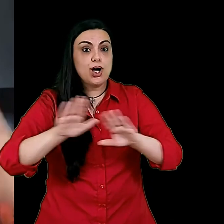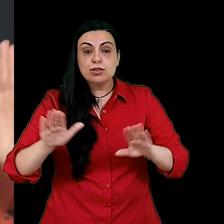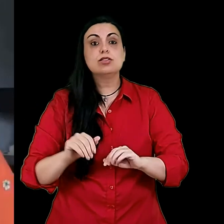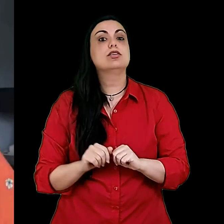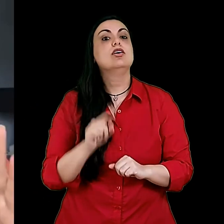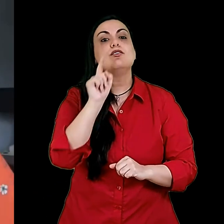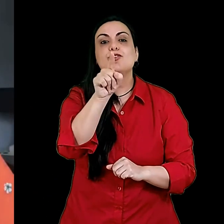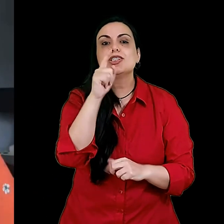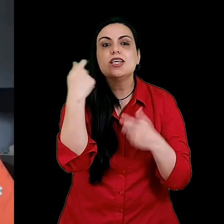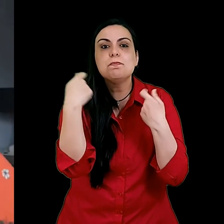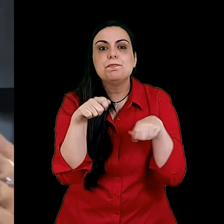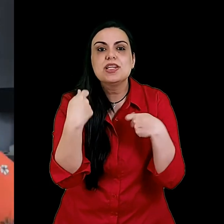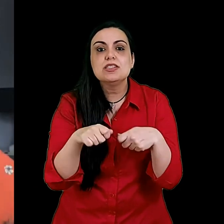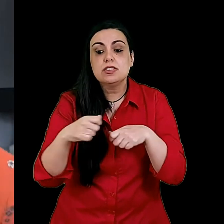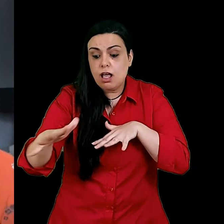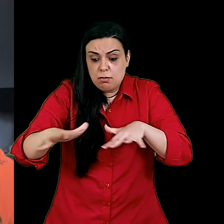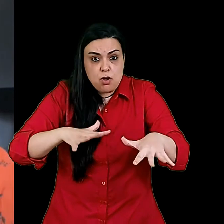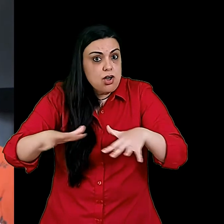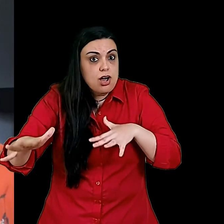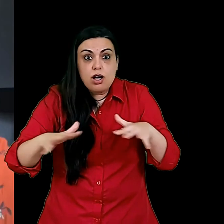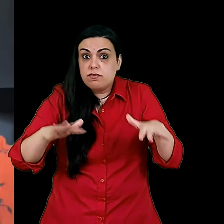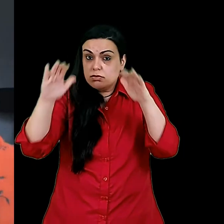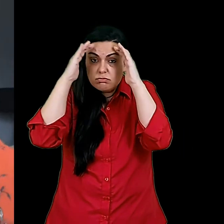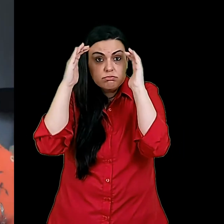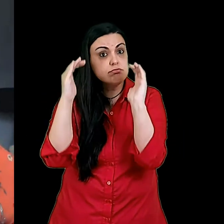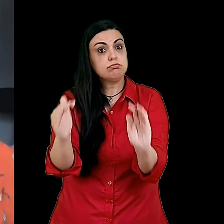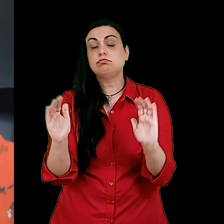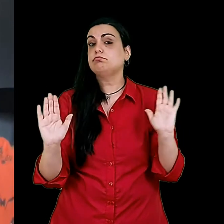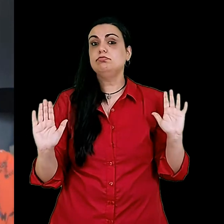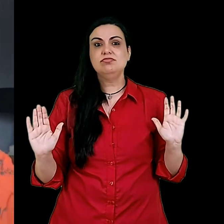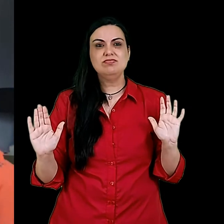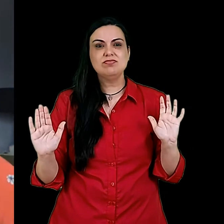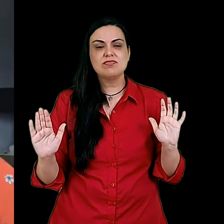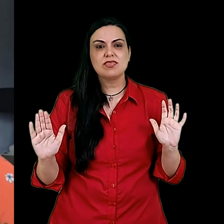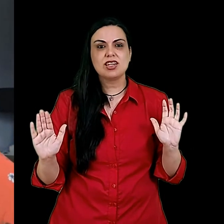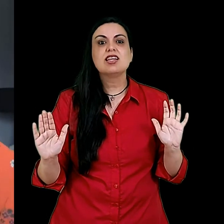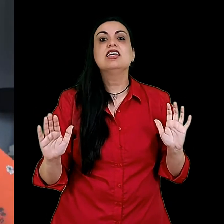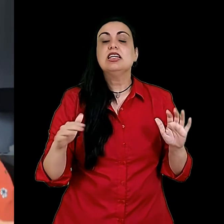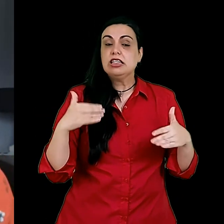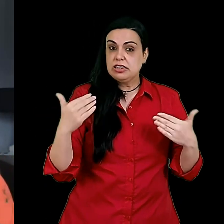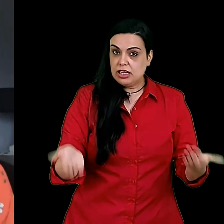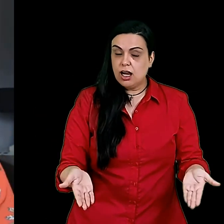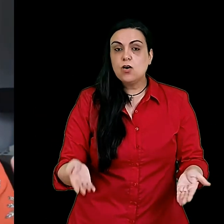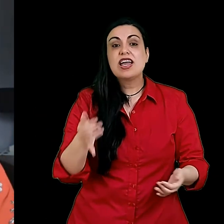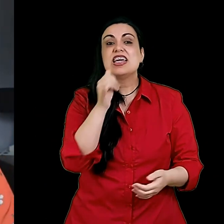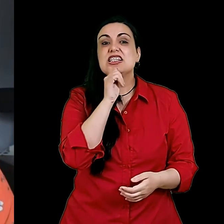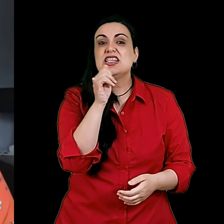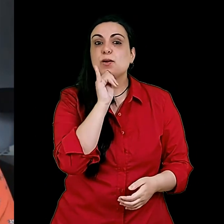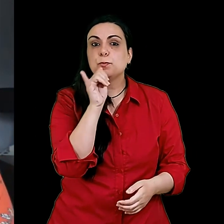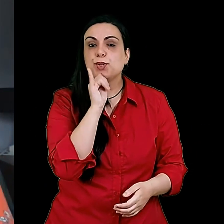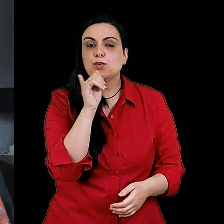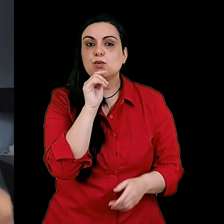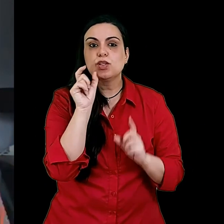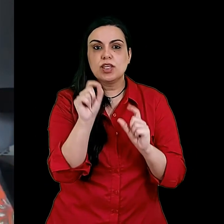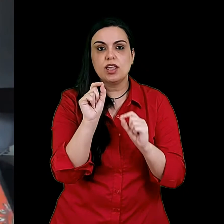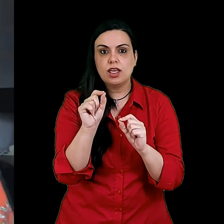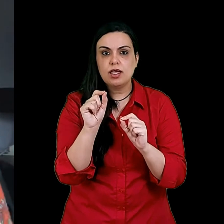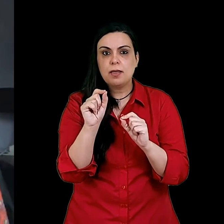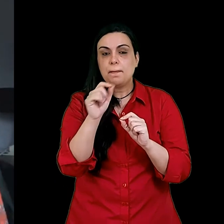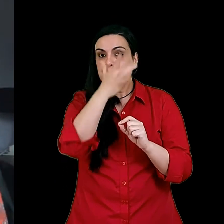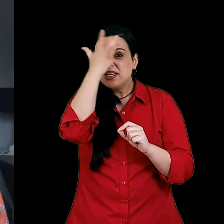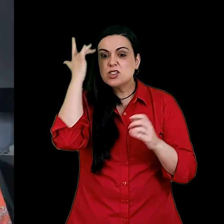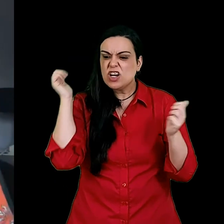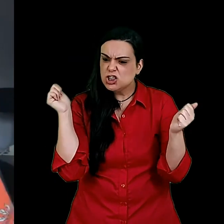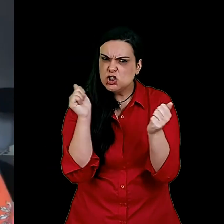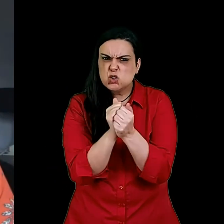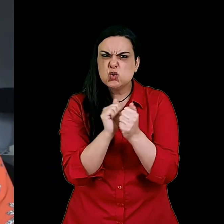eu digo, é 3 horas da tarde, nós vamos estar aqui. Você tem que se mover. As únicas pessoas, e eu volto a dizer porque isso também não deixa de